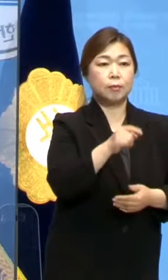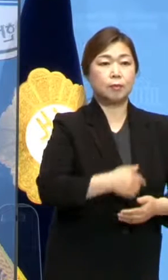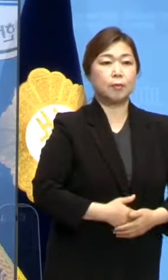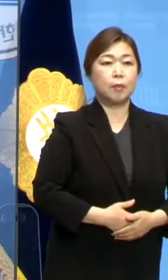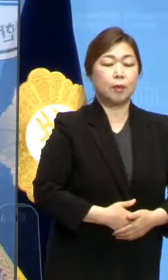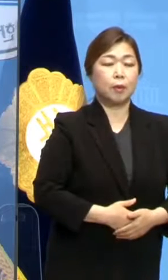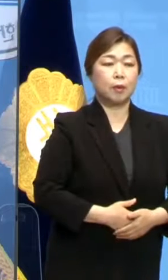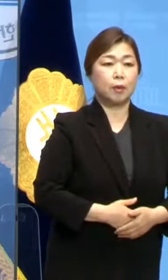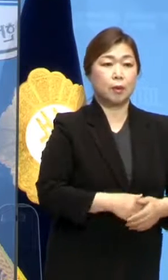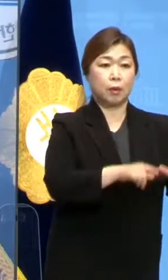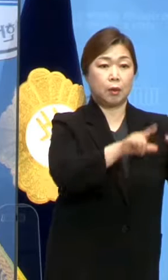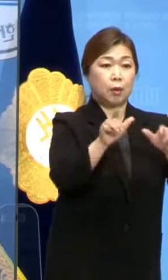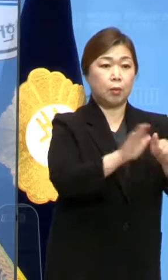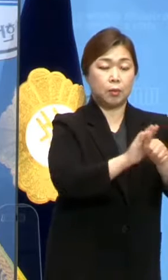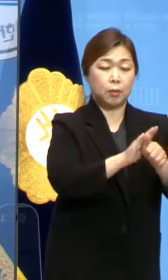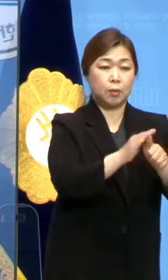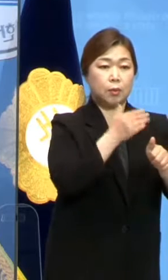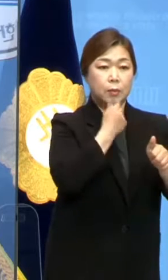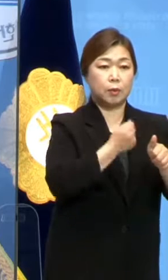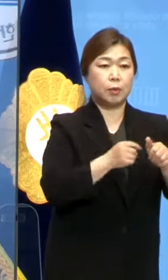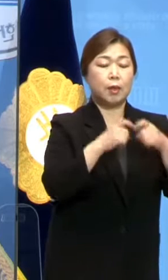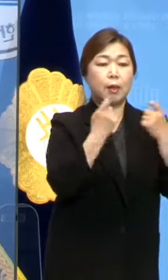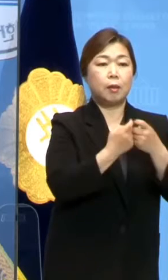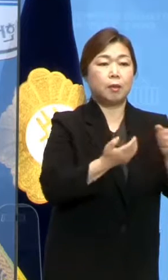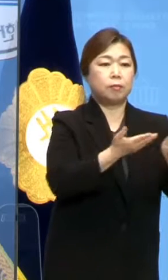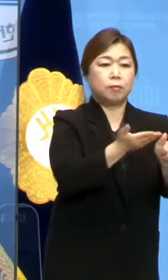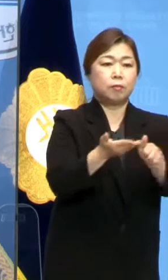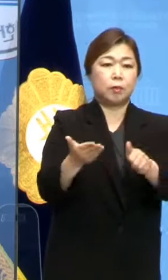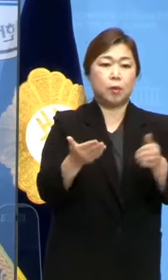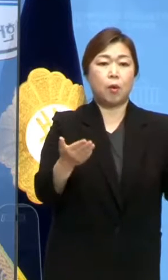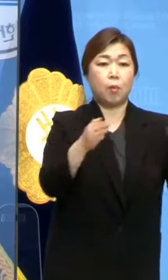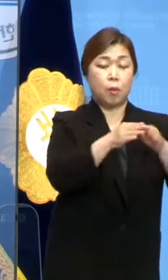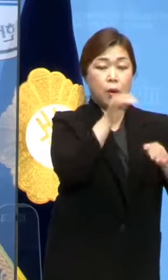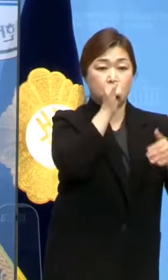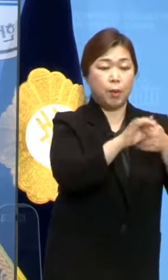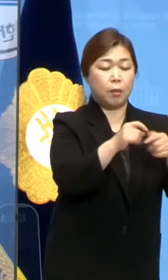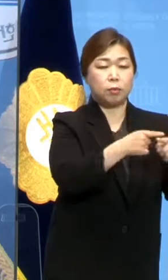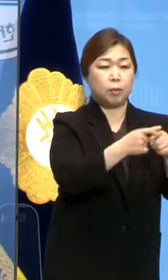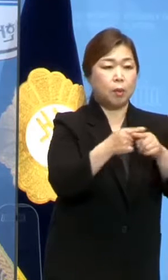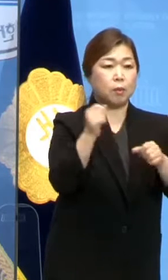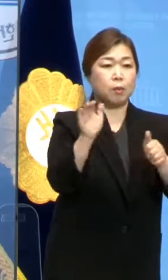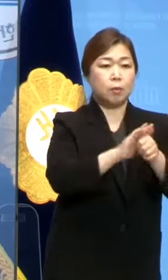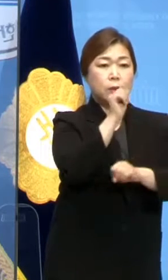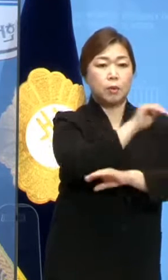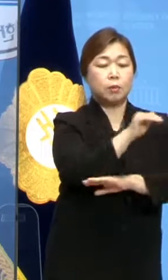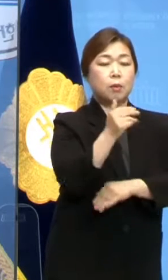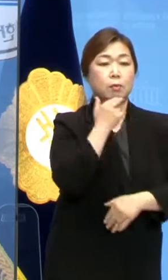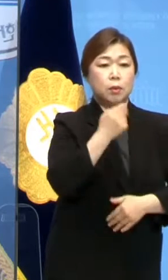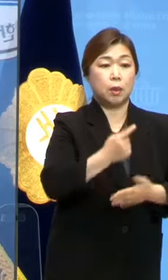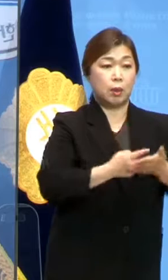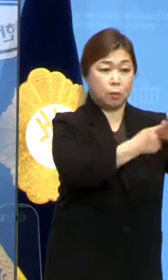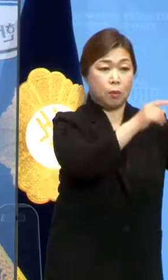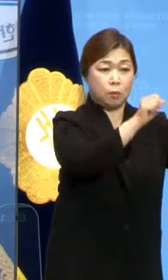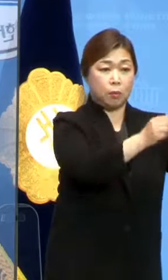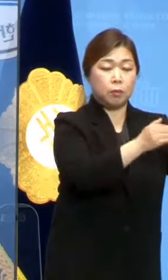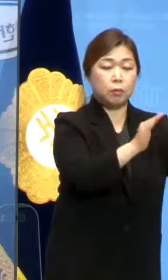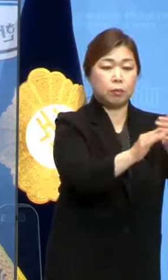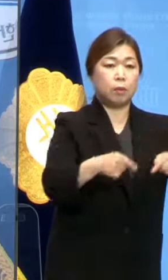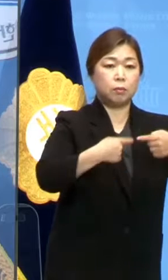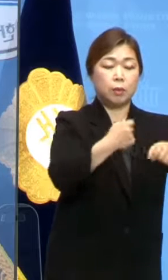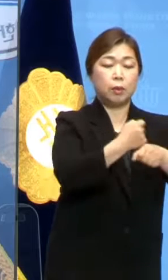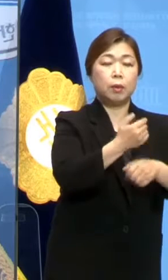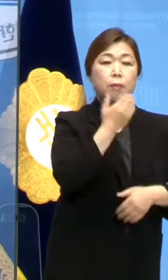사회복지를 민간에게 마구 풀어서 건물 많이 있다면 서비스 기준 없이 신고하고 들어올 수 있게 만든 것도